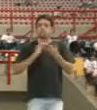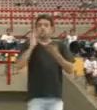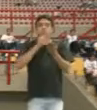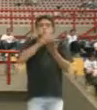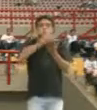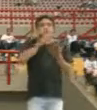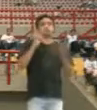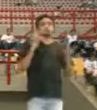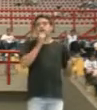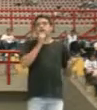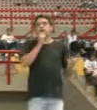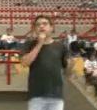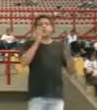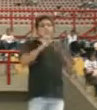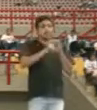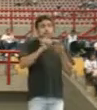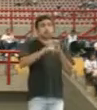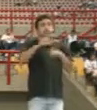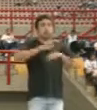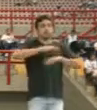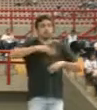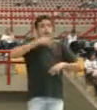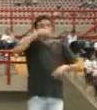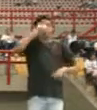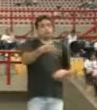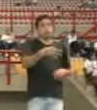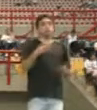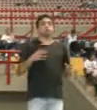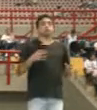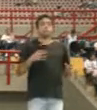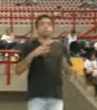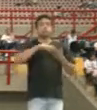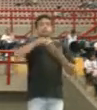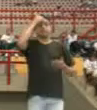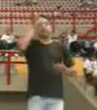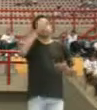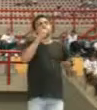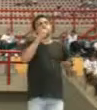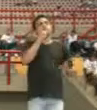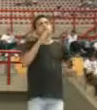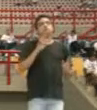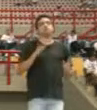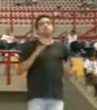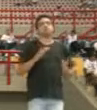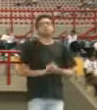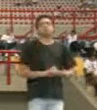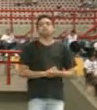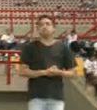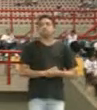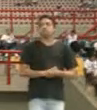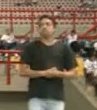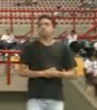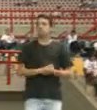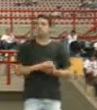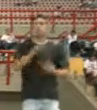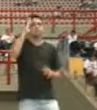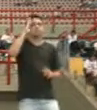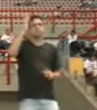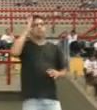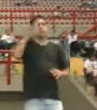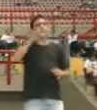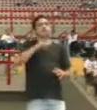introdução? Não. Juízo de valor, tese. Vou dar um exemplo oral para vocês. Imagine que eu